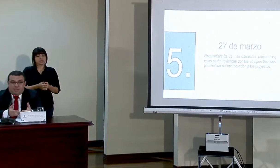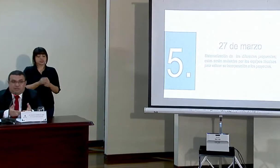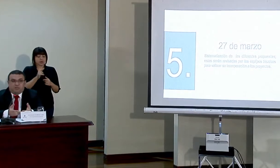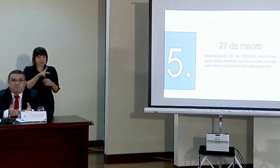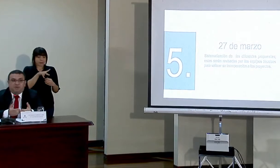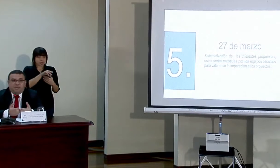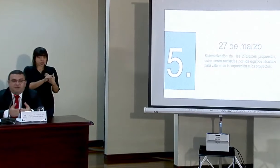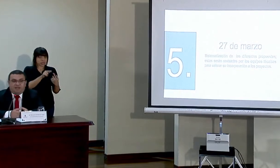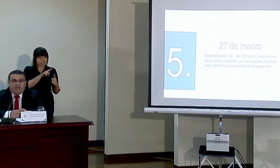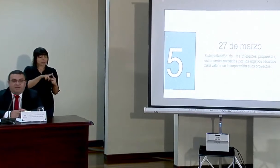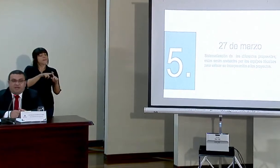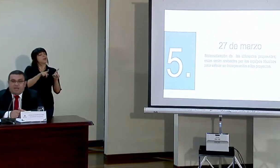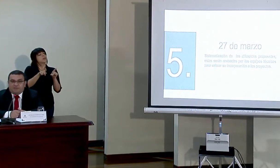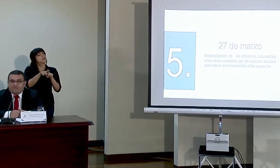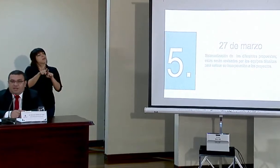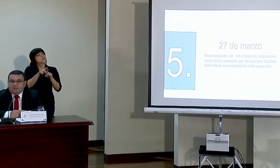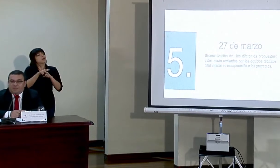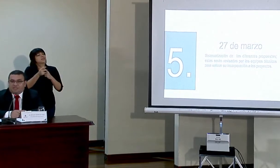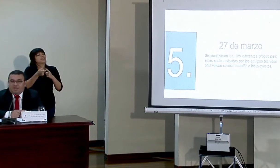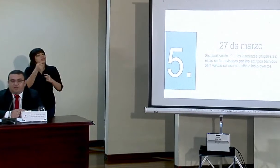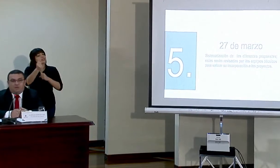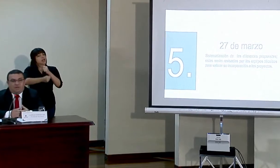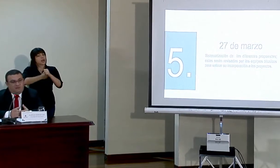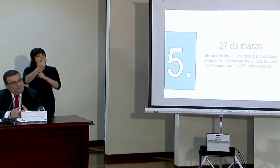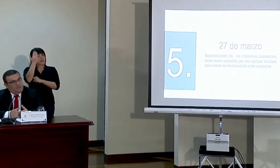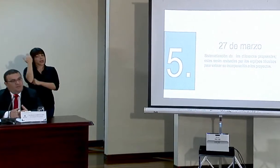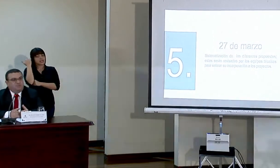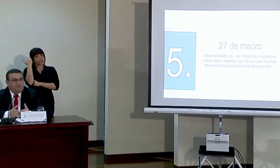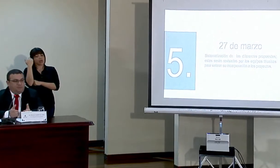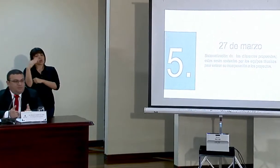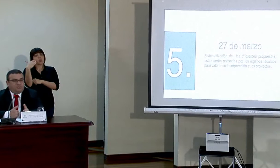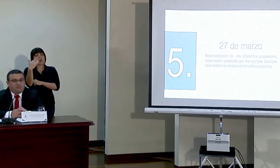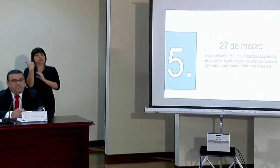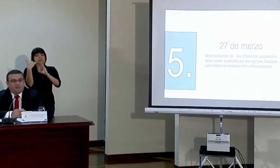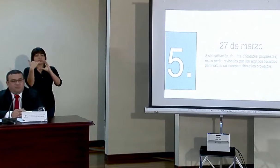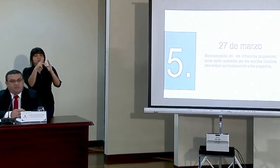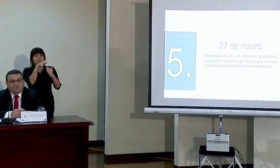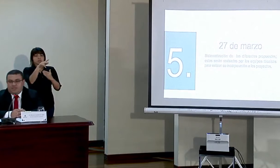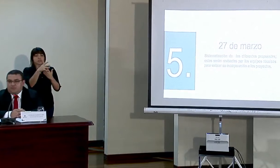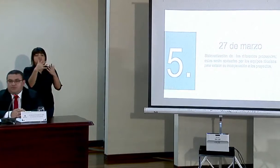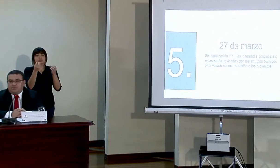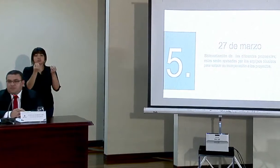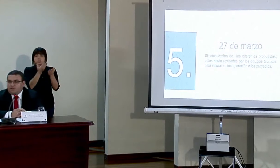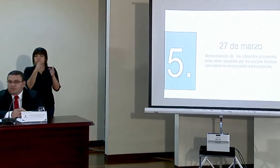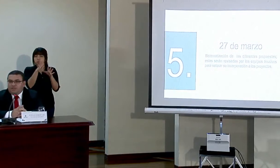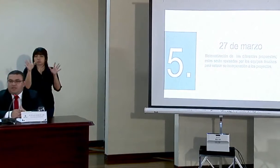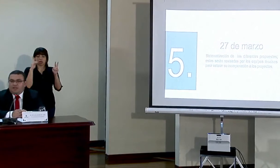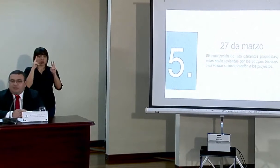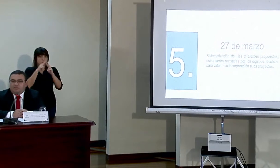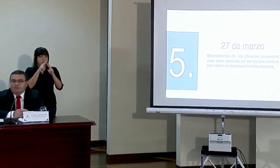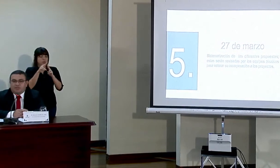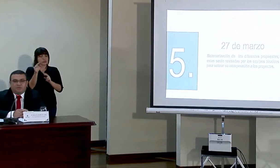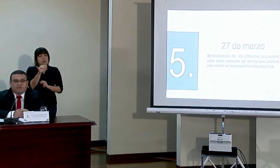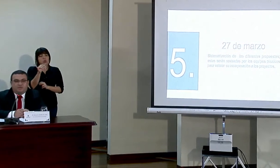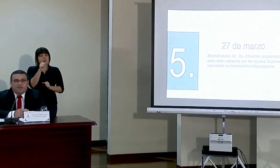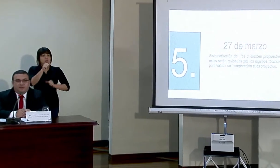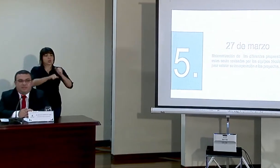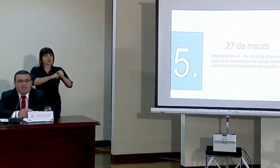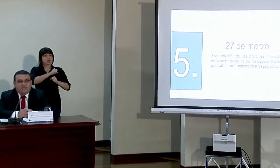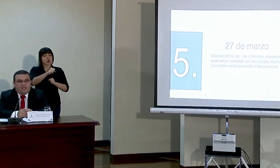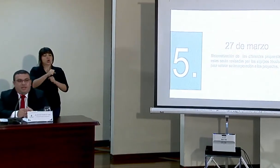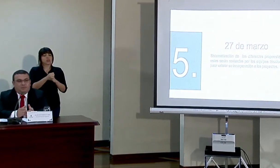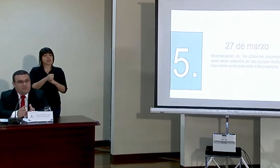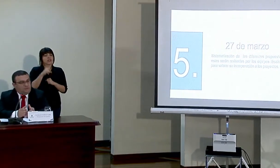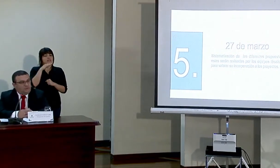estos proyectos, pero que en realidad arrancamos desde el año pasado con el envío de proyectos que ya muchos de ustedes conocen, como el de la lucha contra el